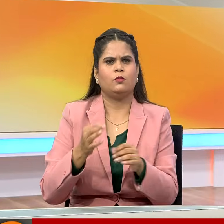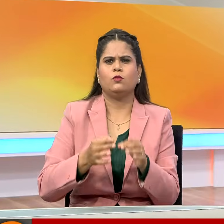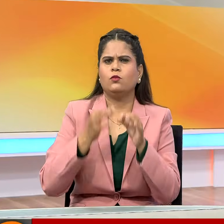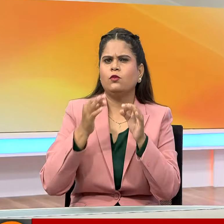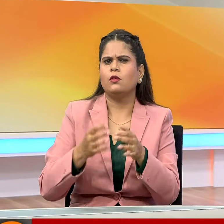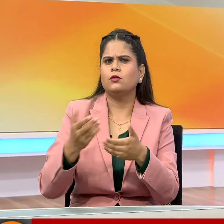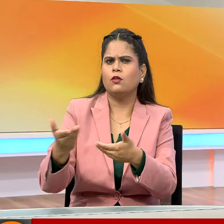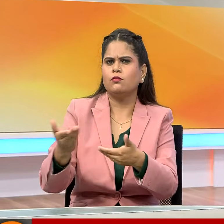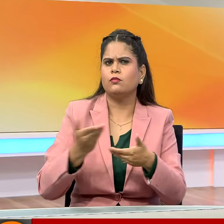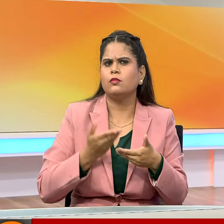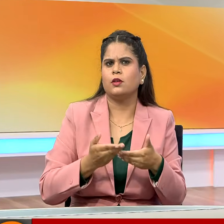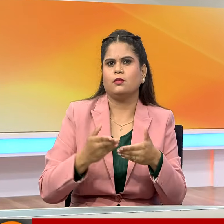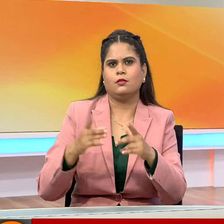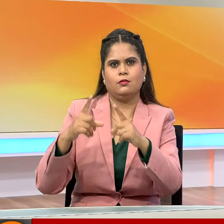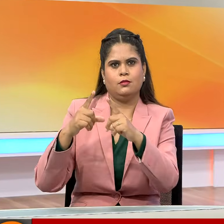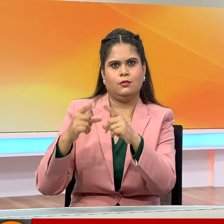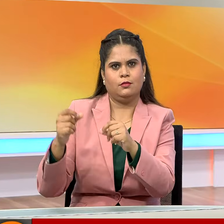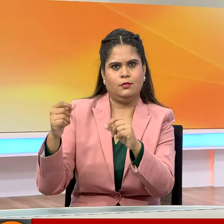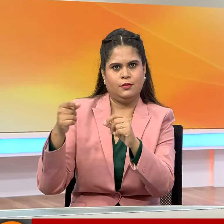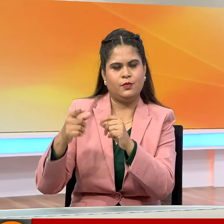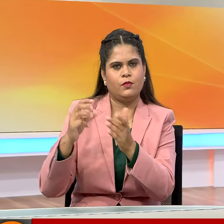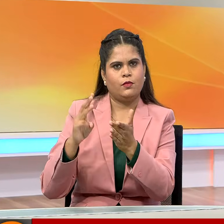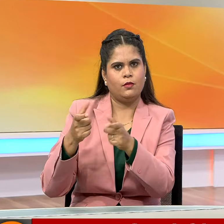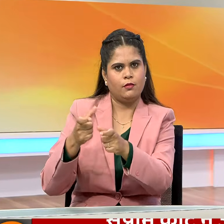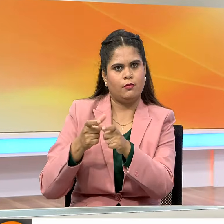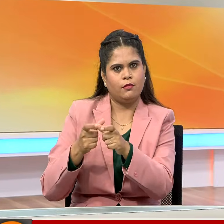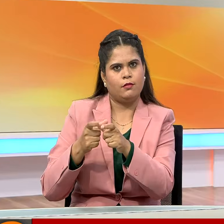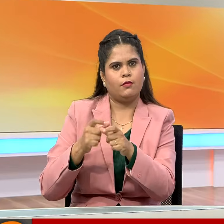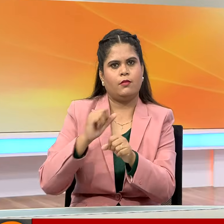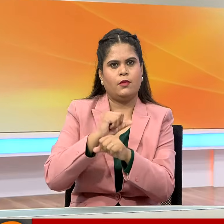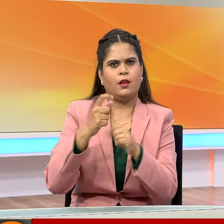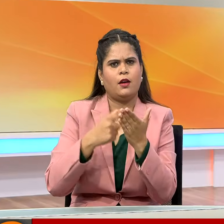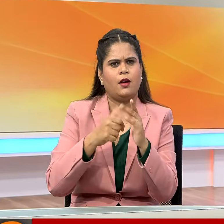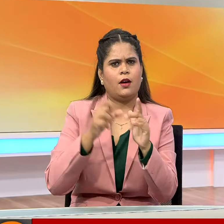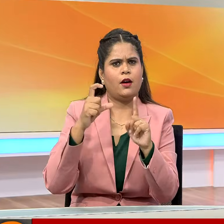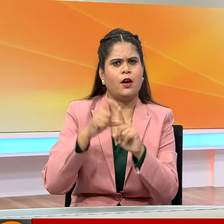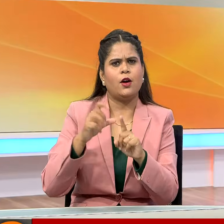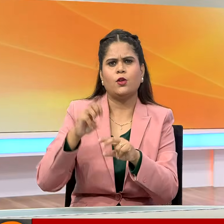रक्षा मंत्री शिंजिरो कोइजुमी को गार्ड ऑफ ऑनर भी दिया गया।